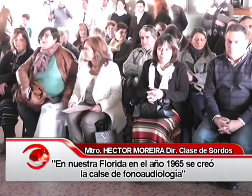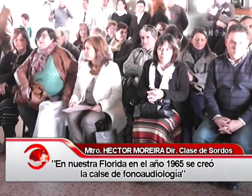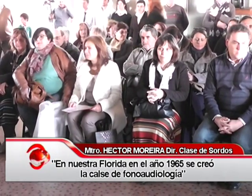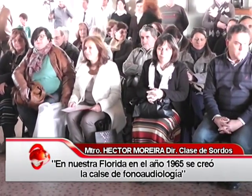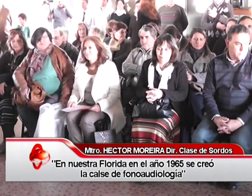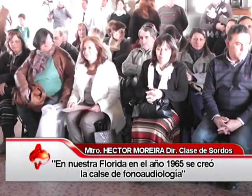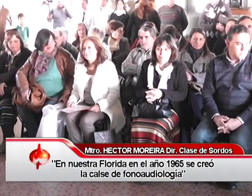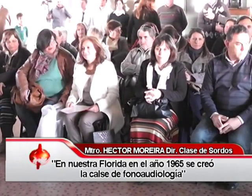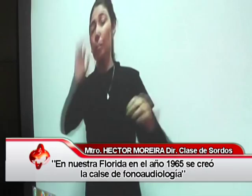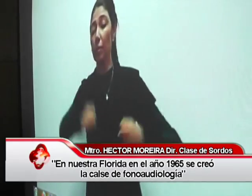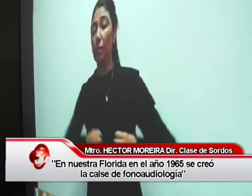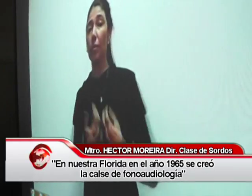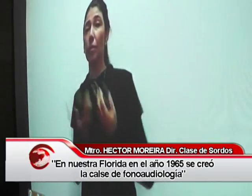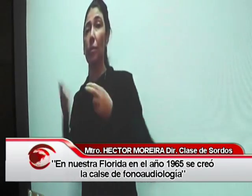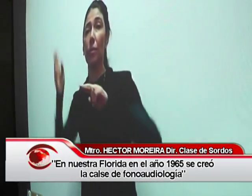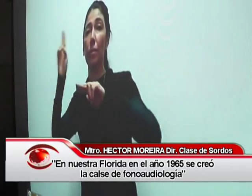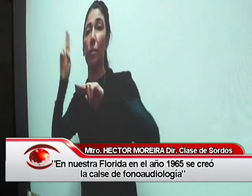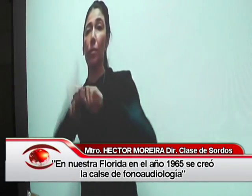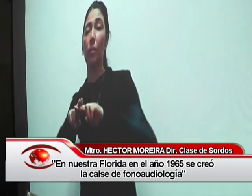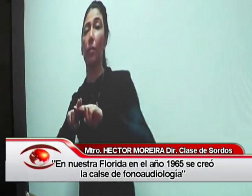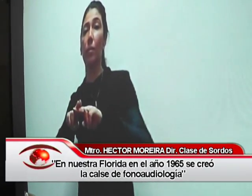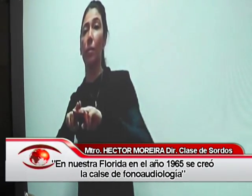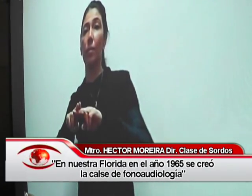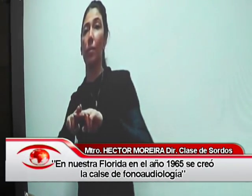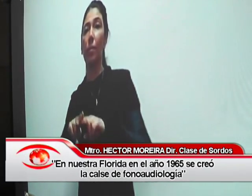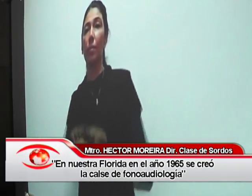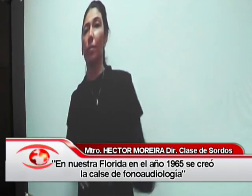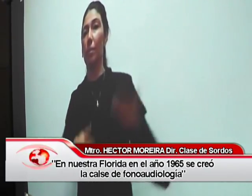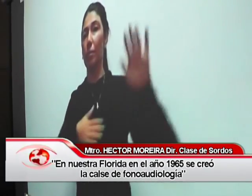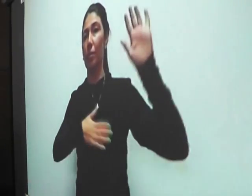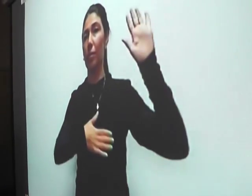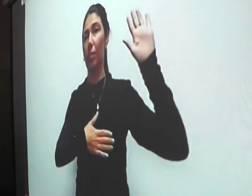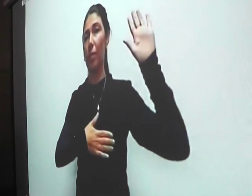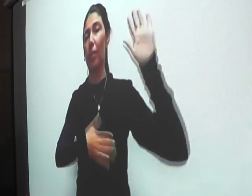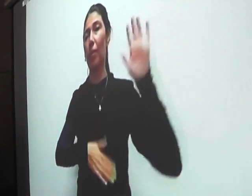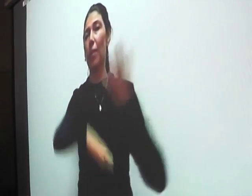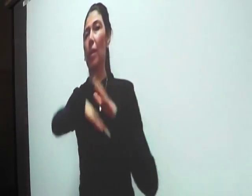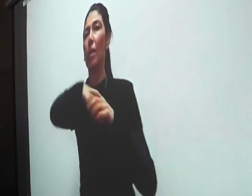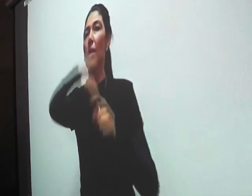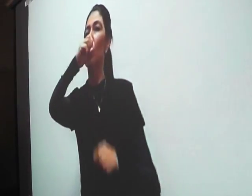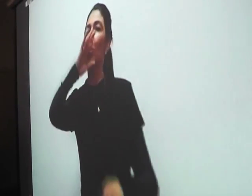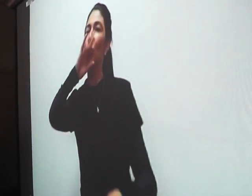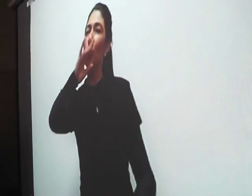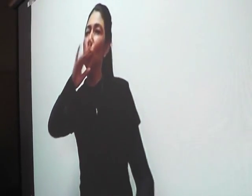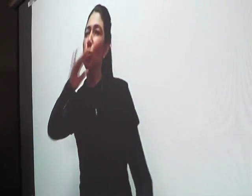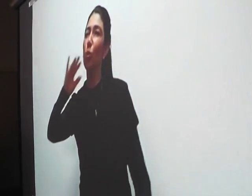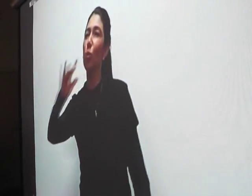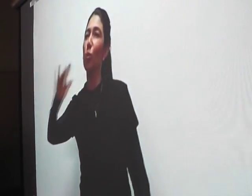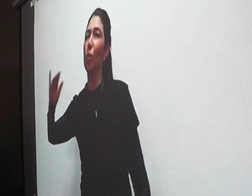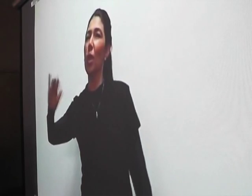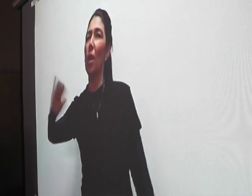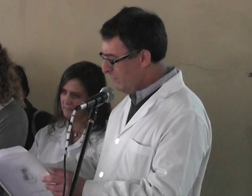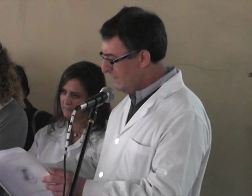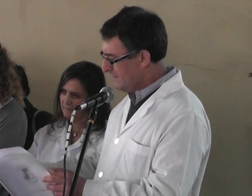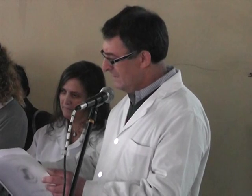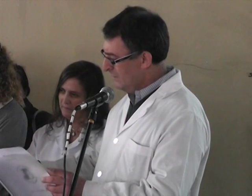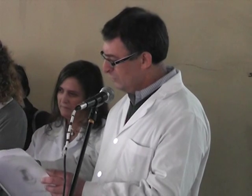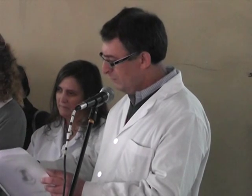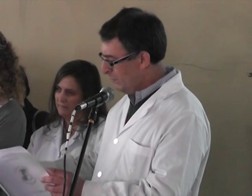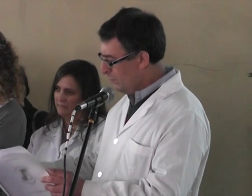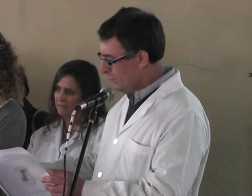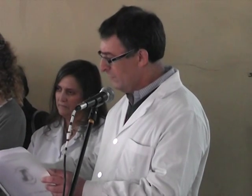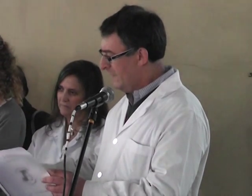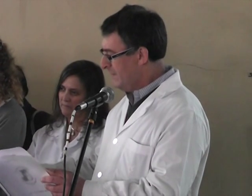al aula, hay una placa recordatoria en la que dice la siguiente leyenda. Estas aulas